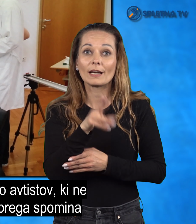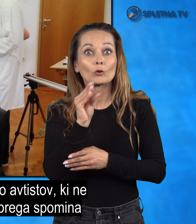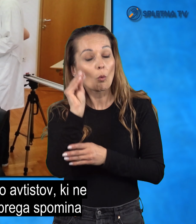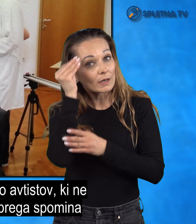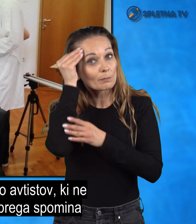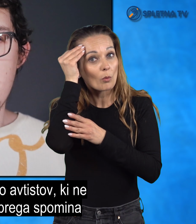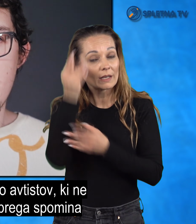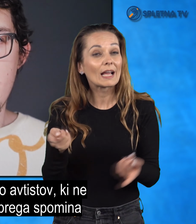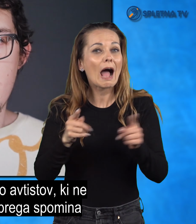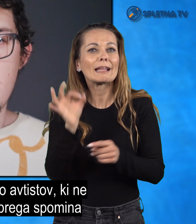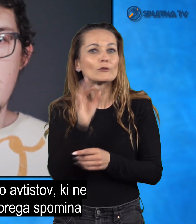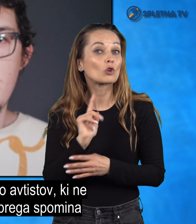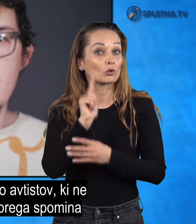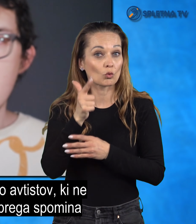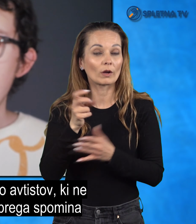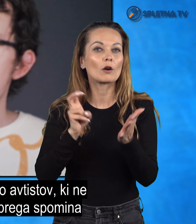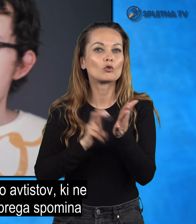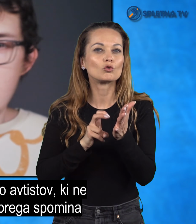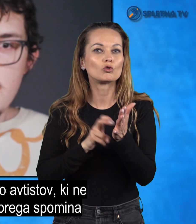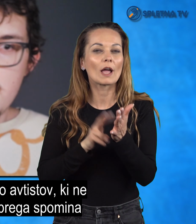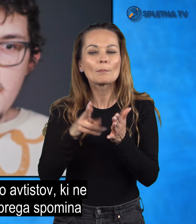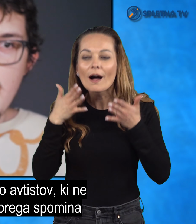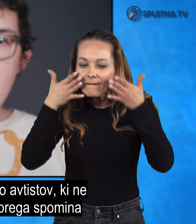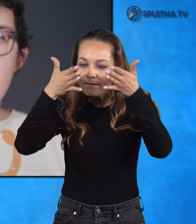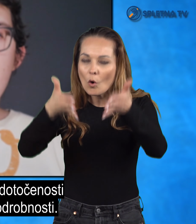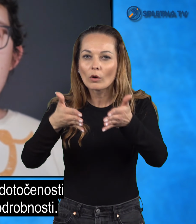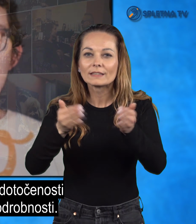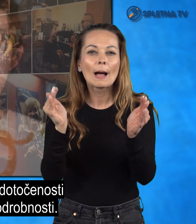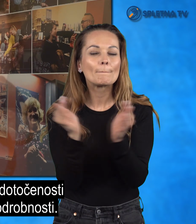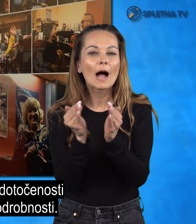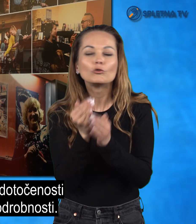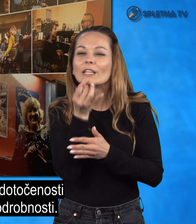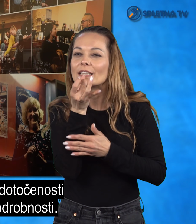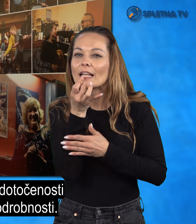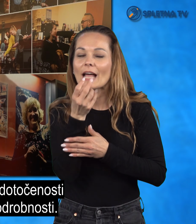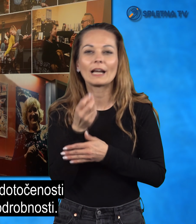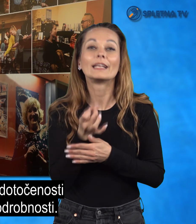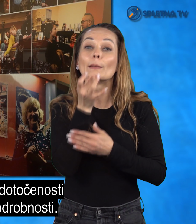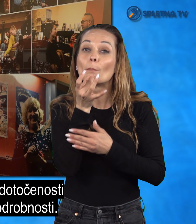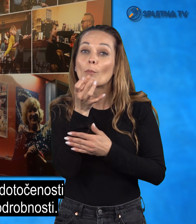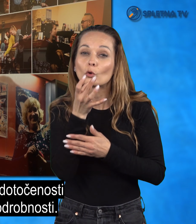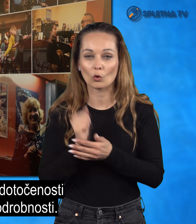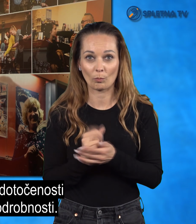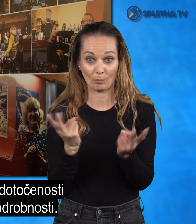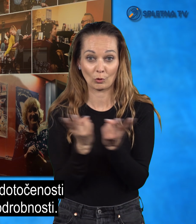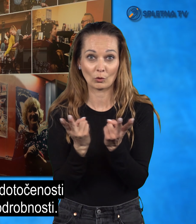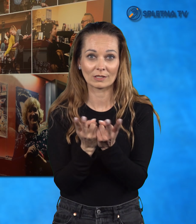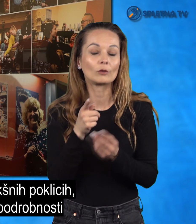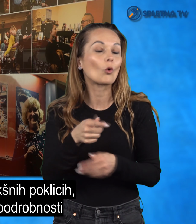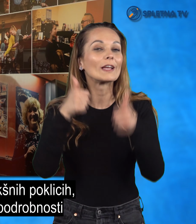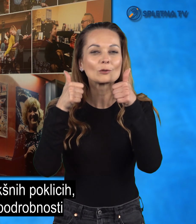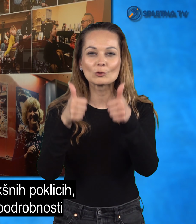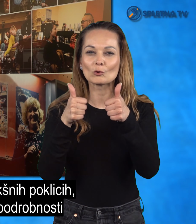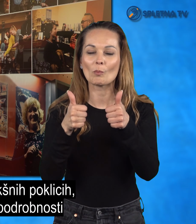avtistov, ki ne bi imel precej dobro spomin, ali pa precej fokusa na manjših detajljih in